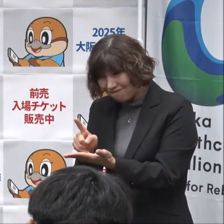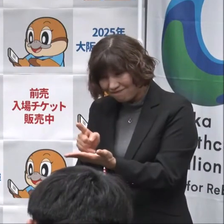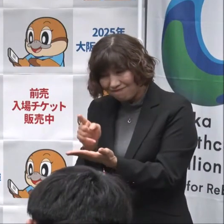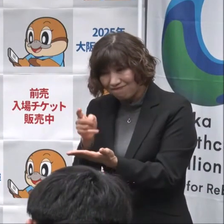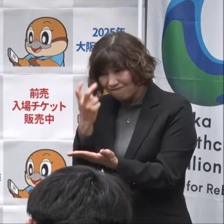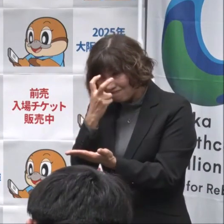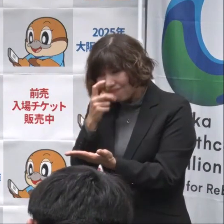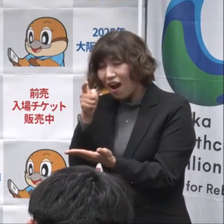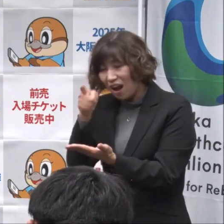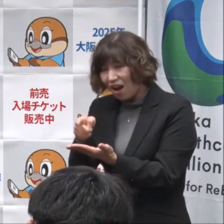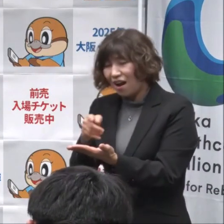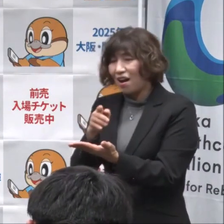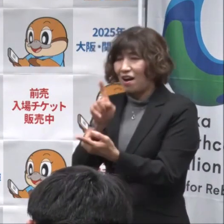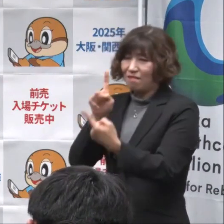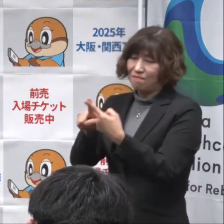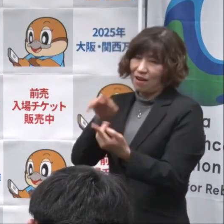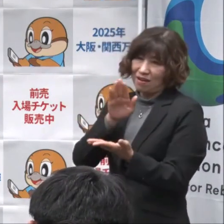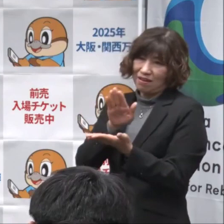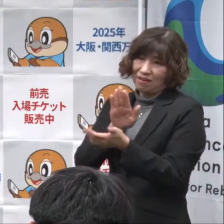ていく